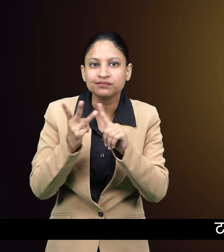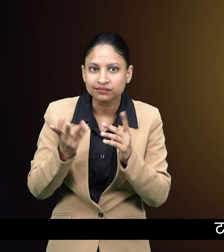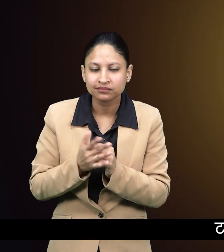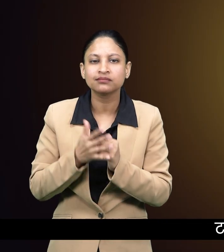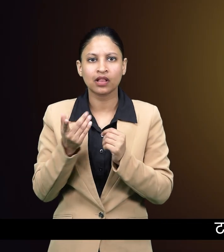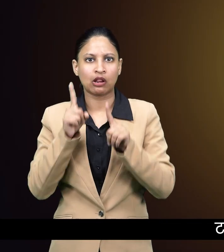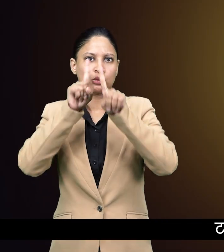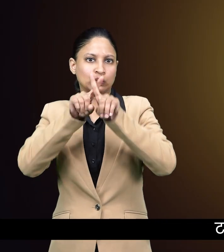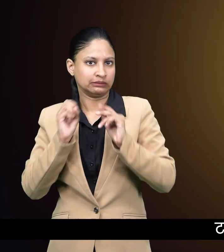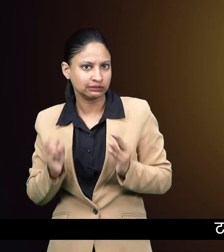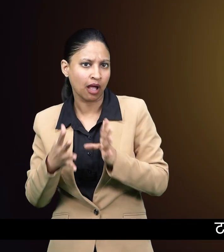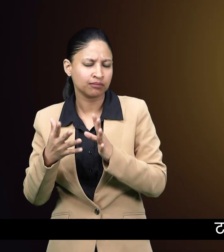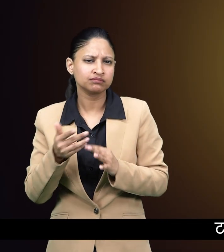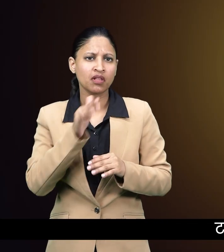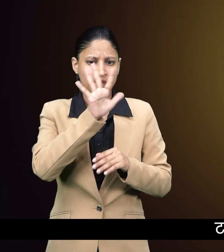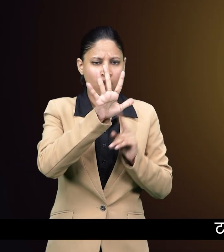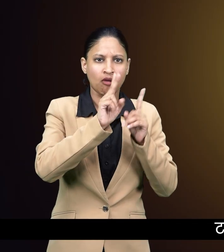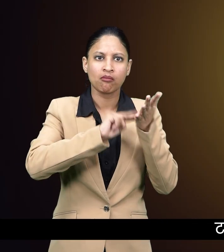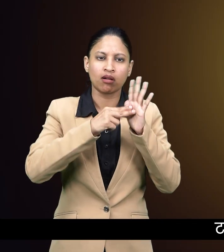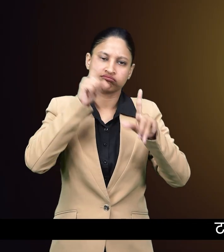टप्पा 3 आता गुणाकार करा.